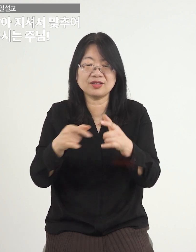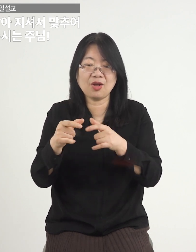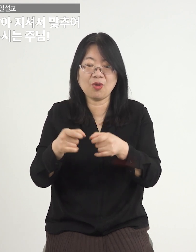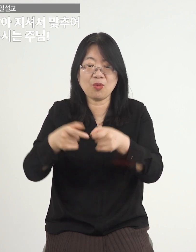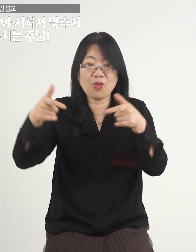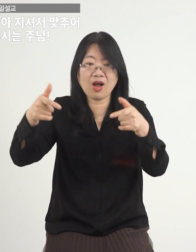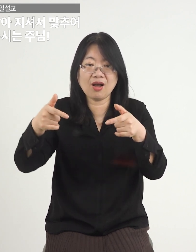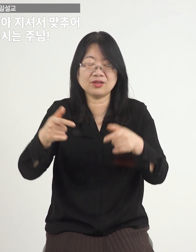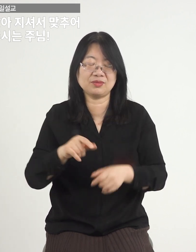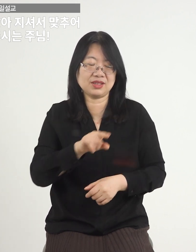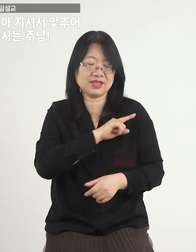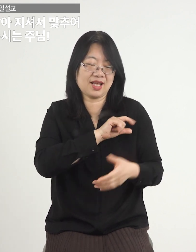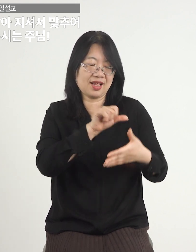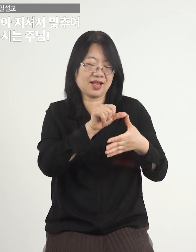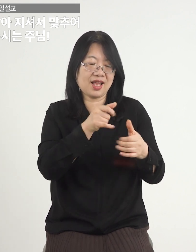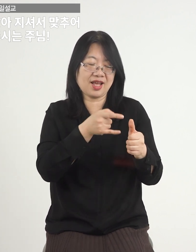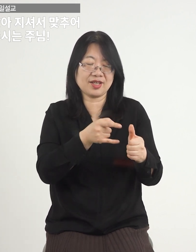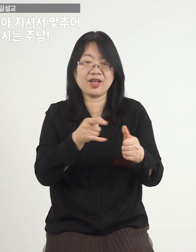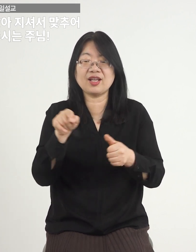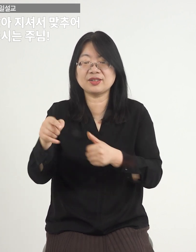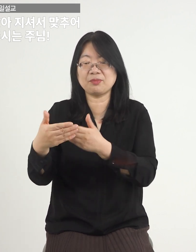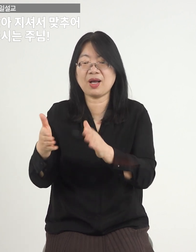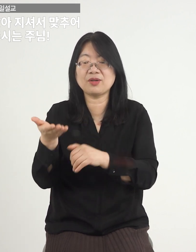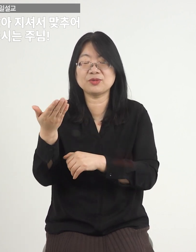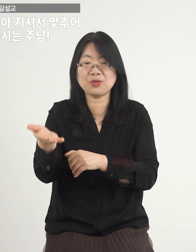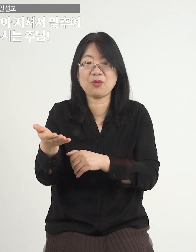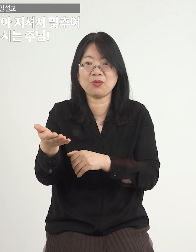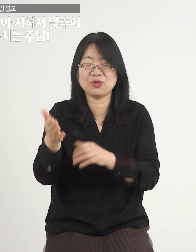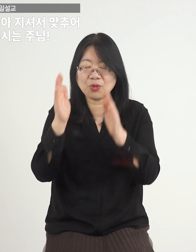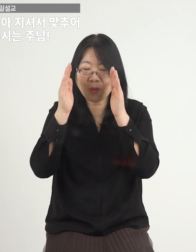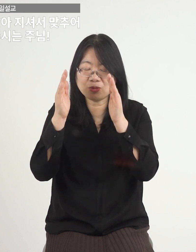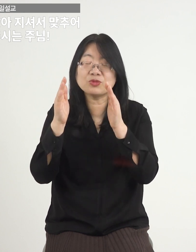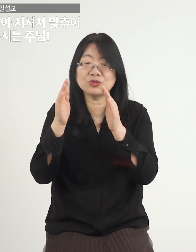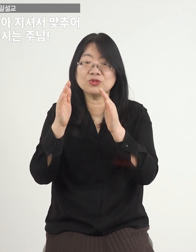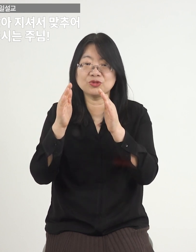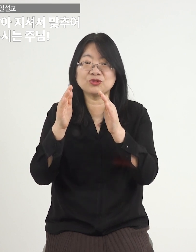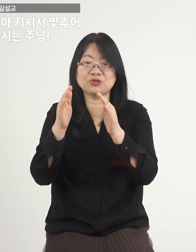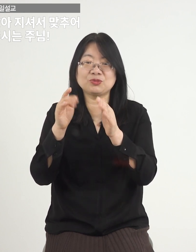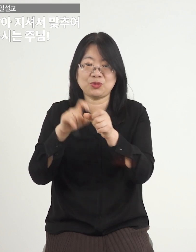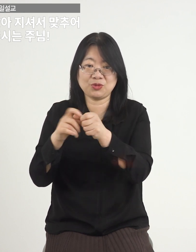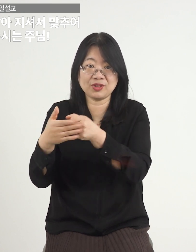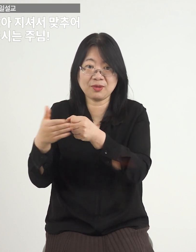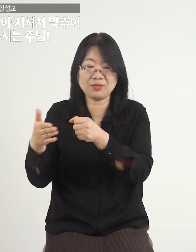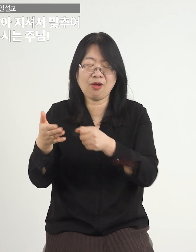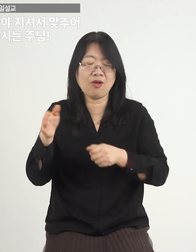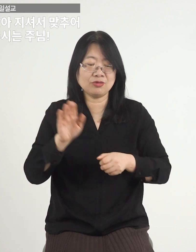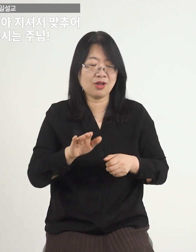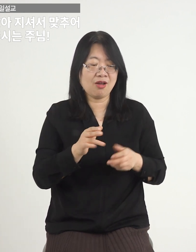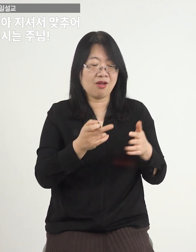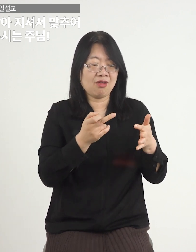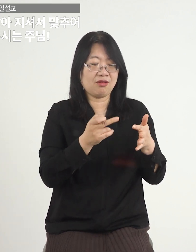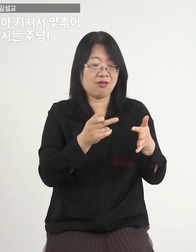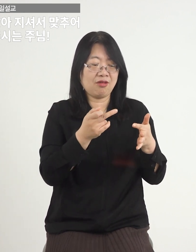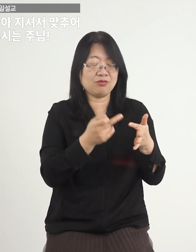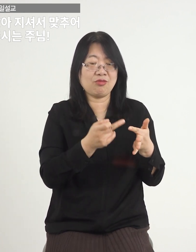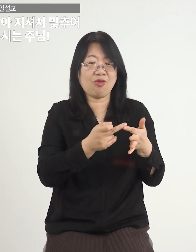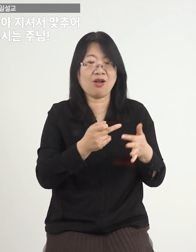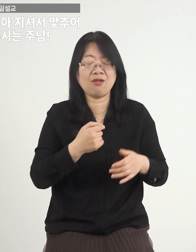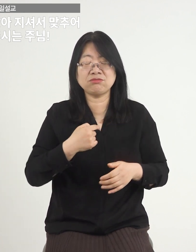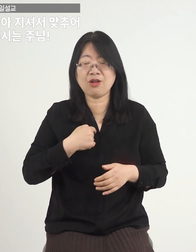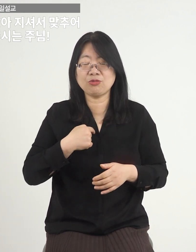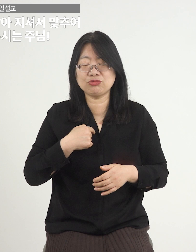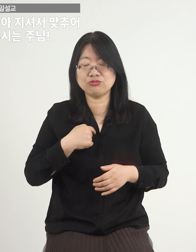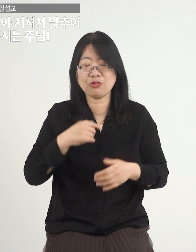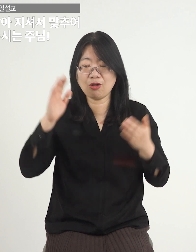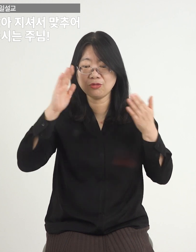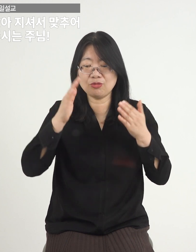그 공간을 줍니다. 공부하라고. 그러면 아래 둘째가 나도 학생인데 왜 형만 방 줘? 나도